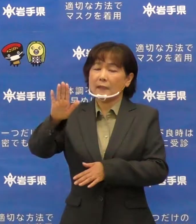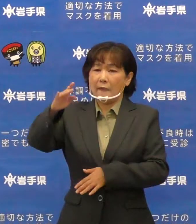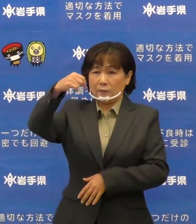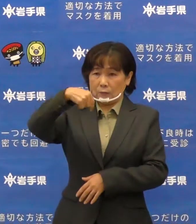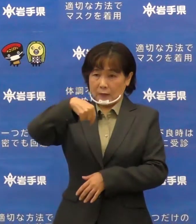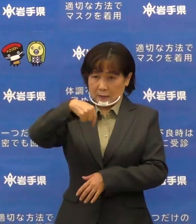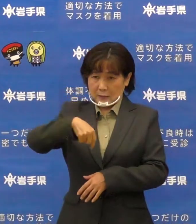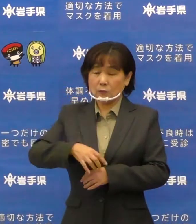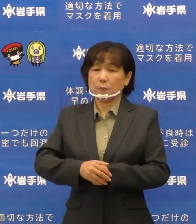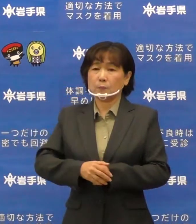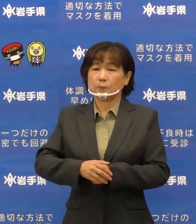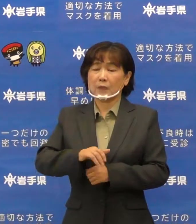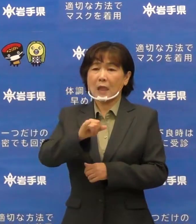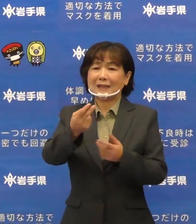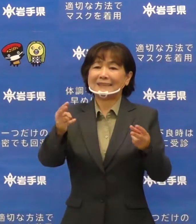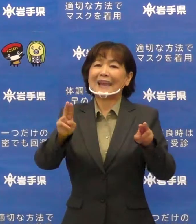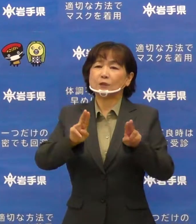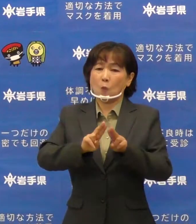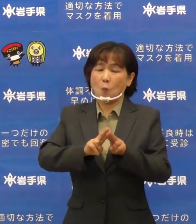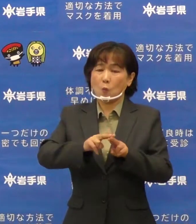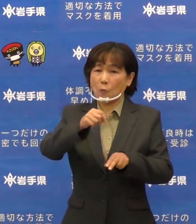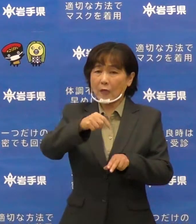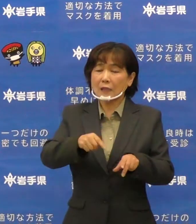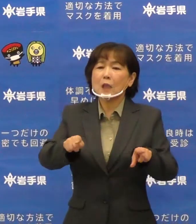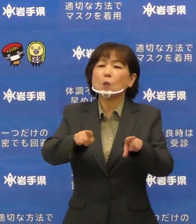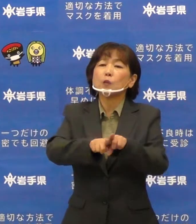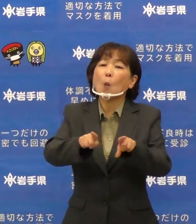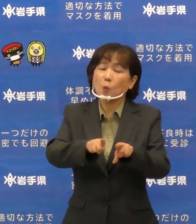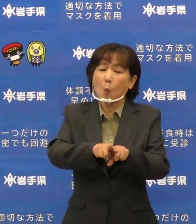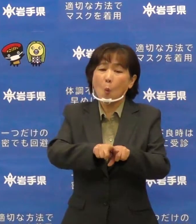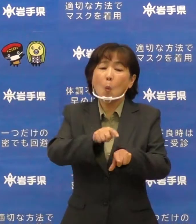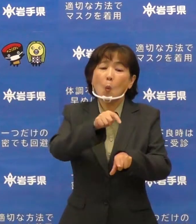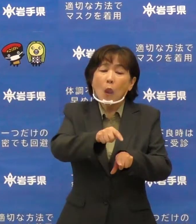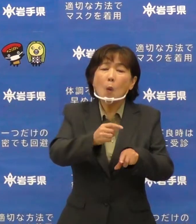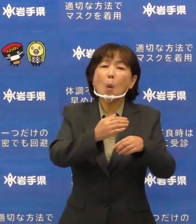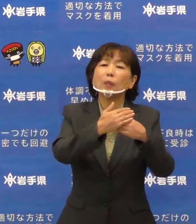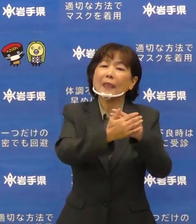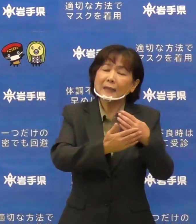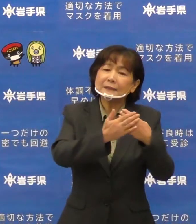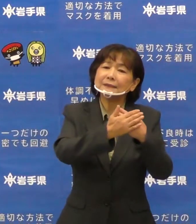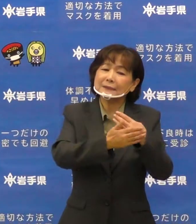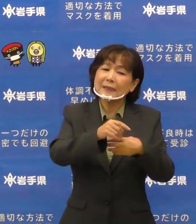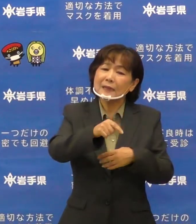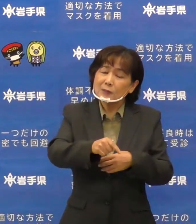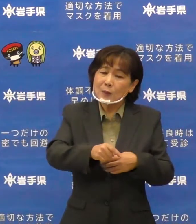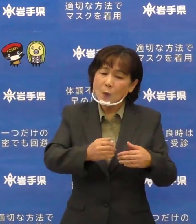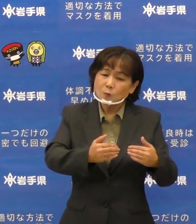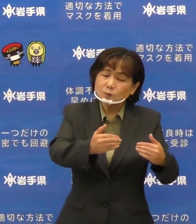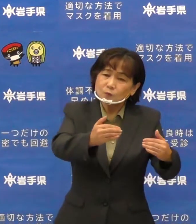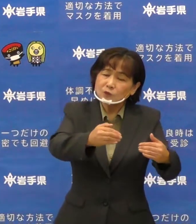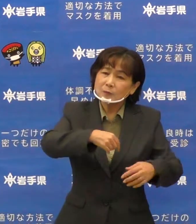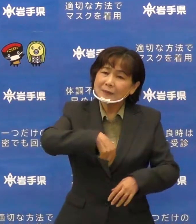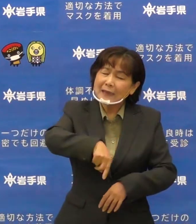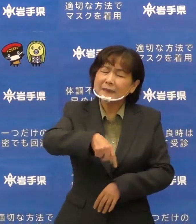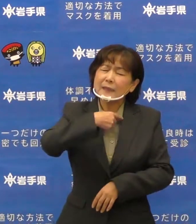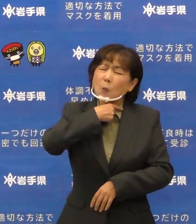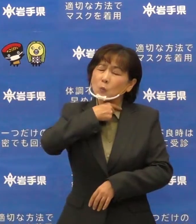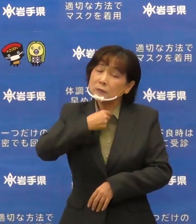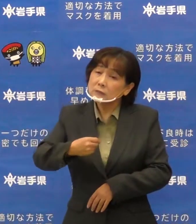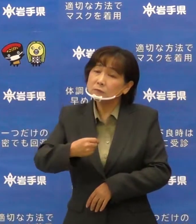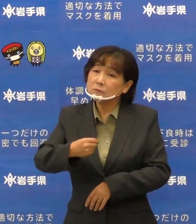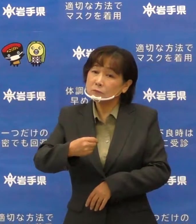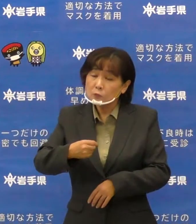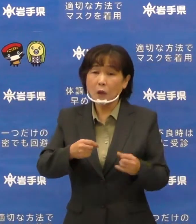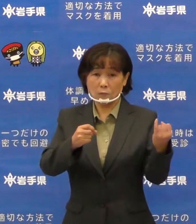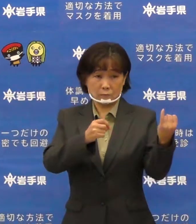治の流れを大事にし、それを発展させてほしいということは伝えています